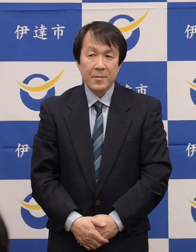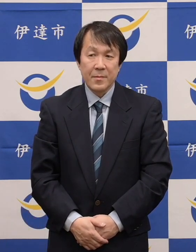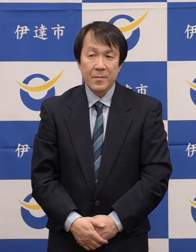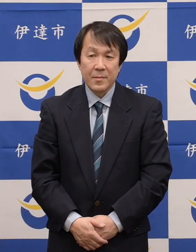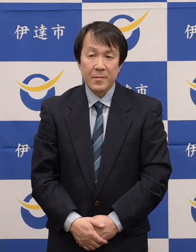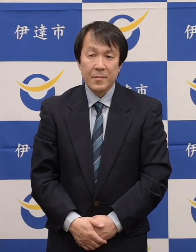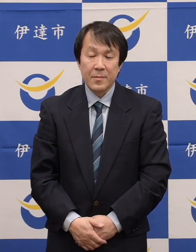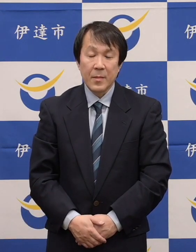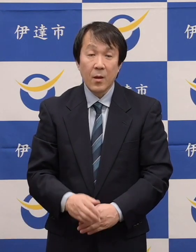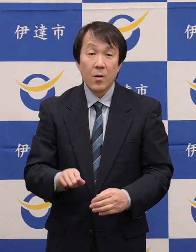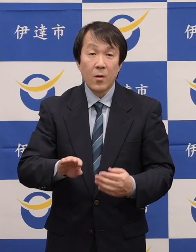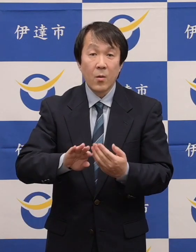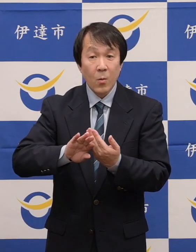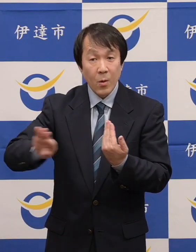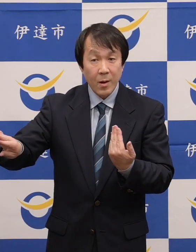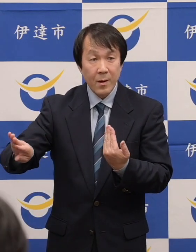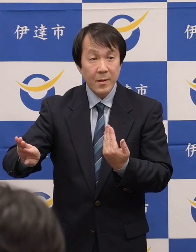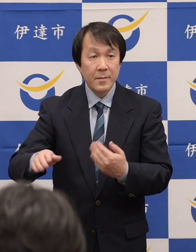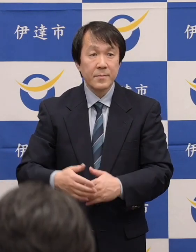他に